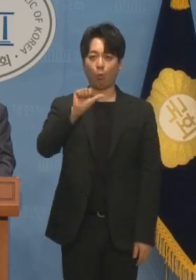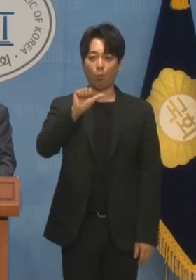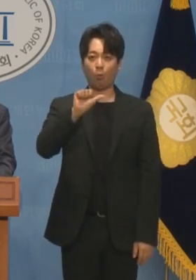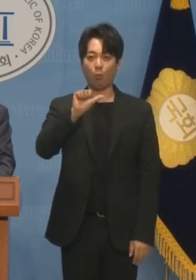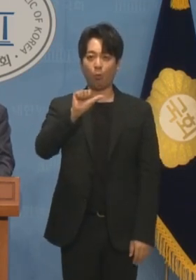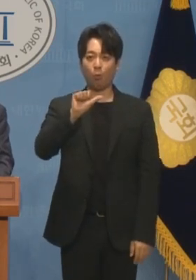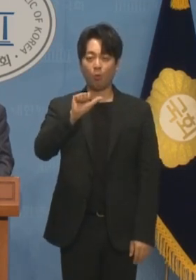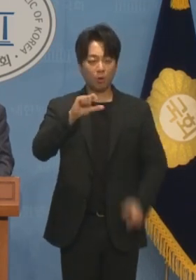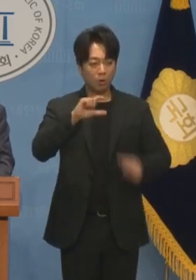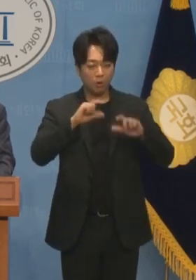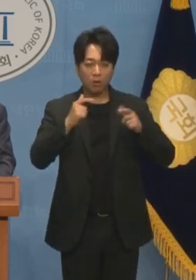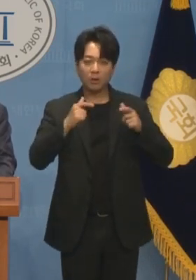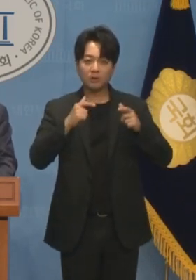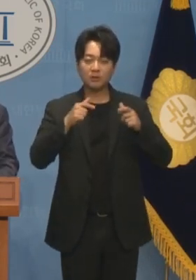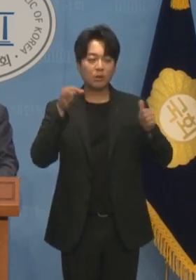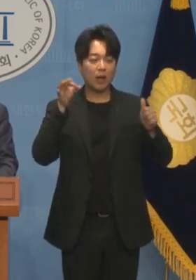구매했고